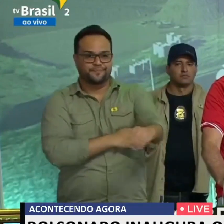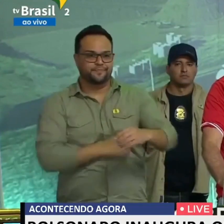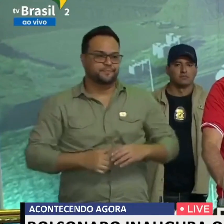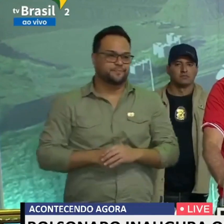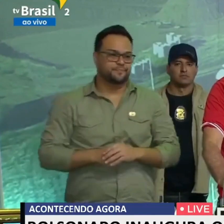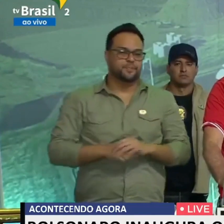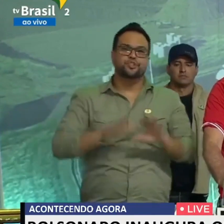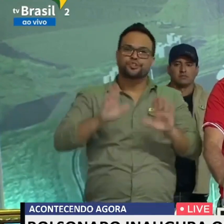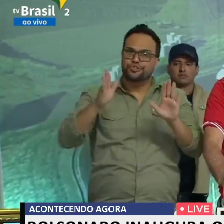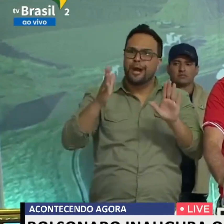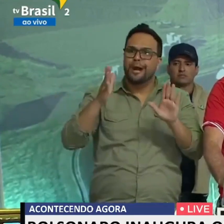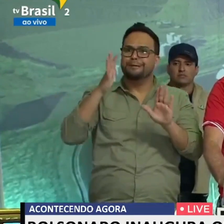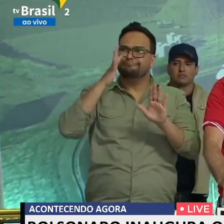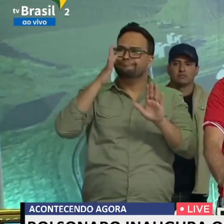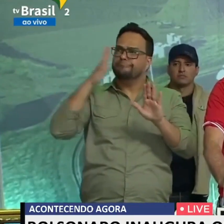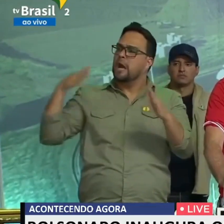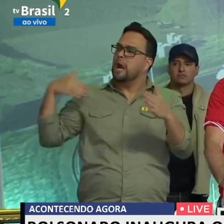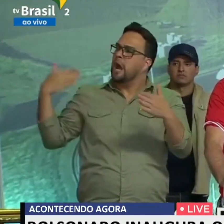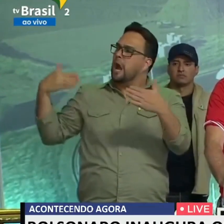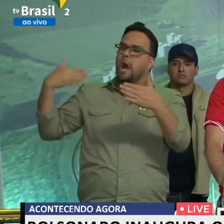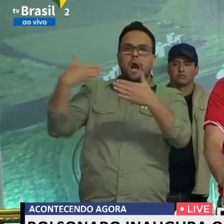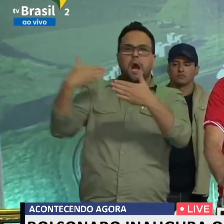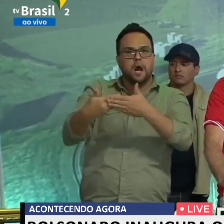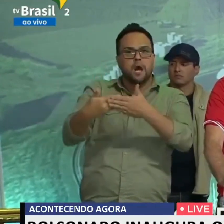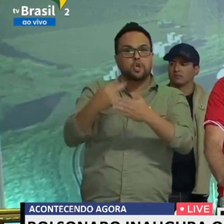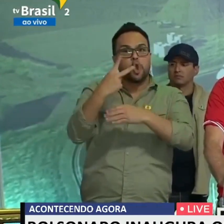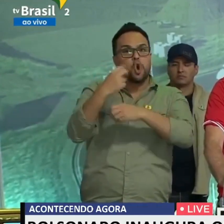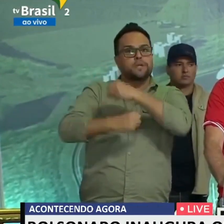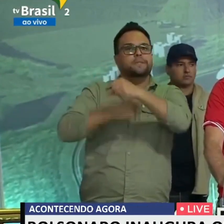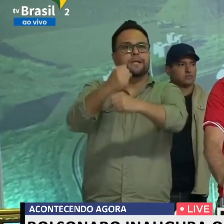Assistimos, ao longo dos últimos 2 anos,